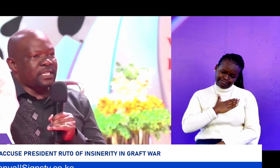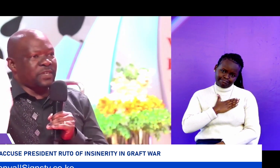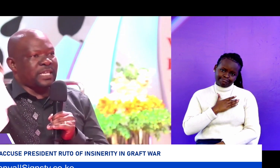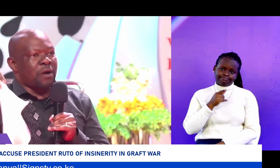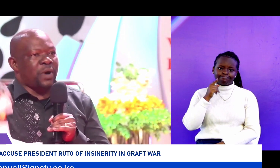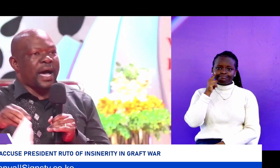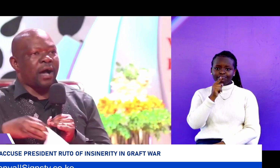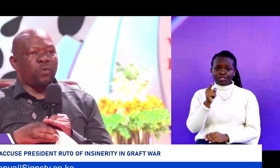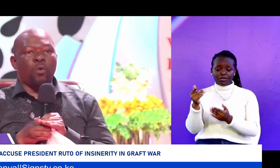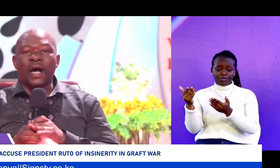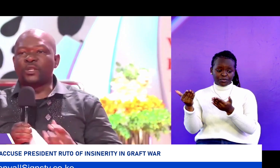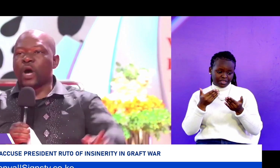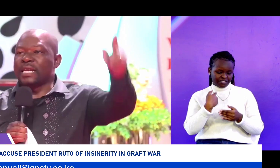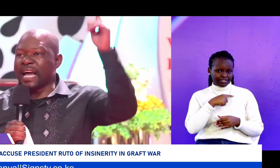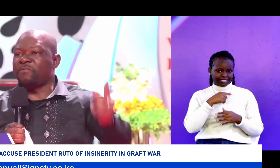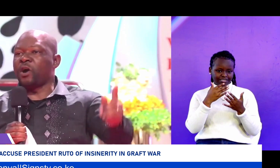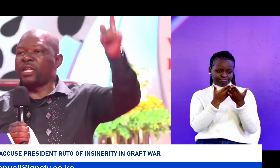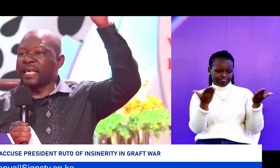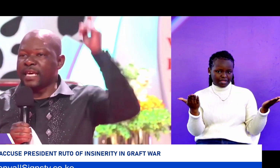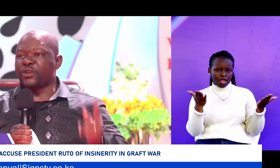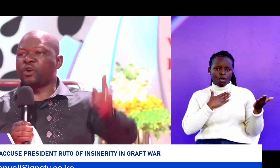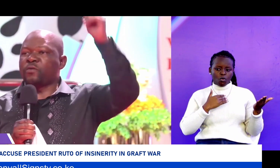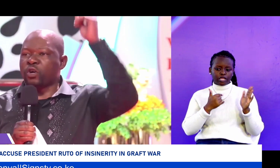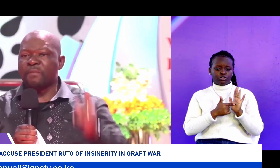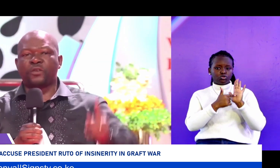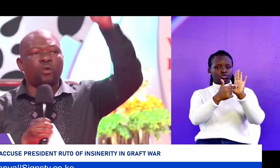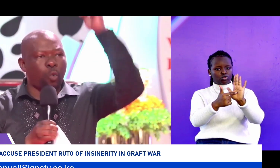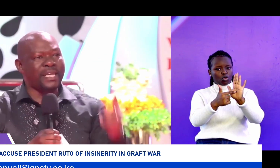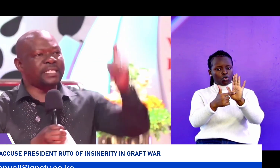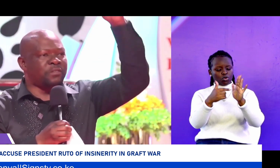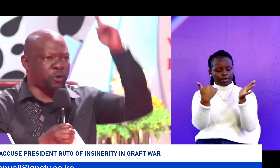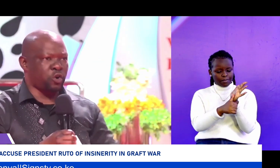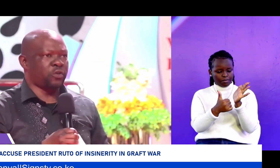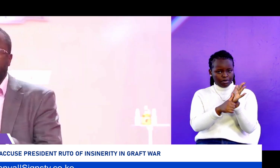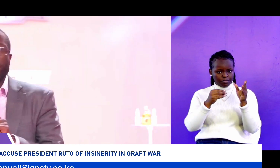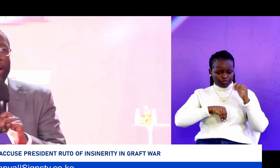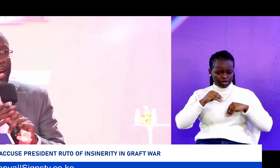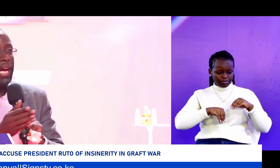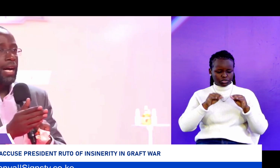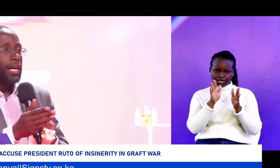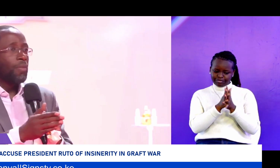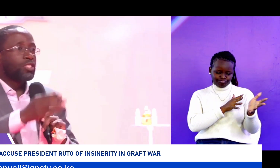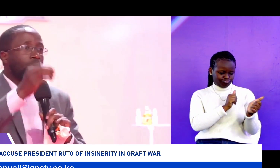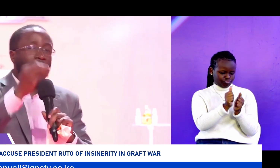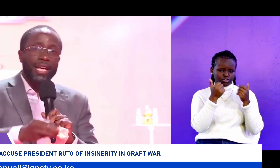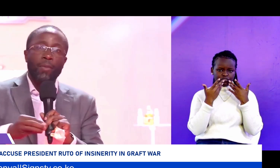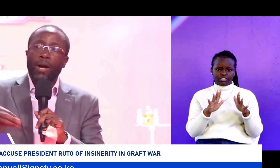hizi vitambaa. We want to unravel the issue of corruption once and for all. Hizo hela ambazo mnasema